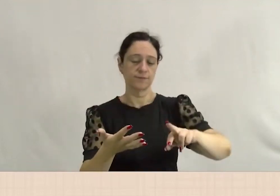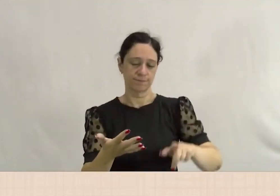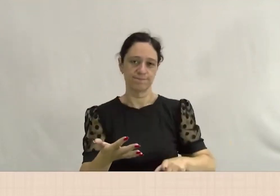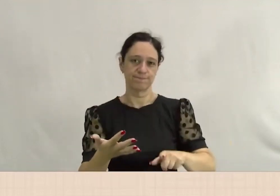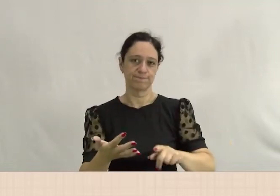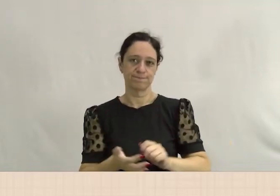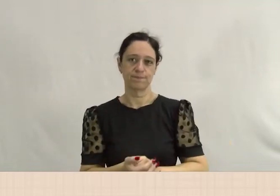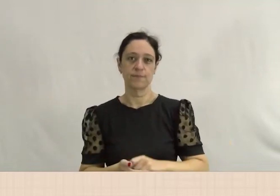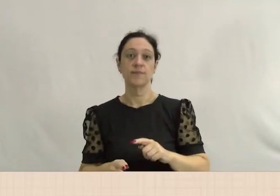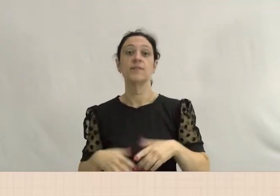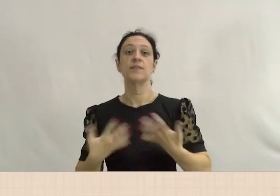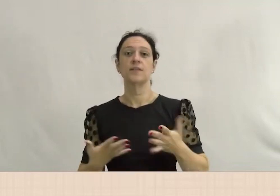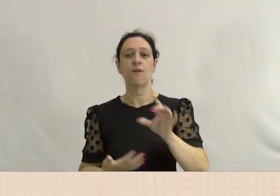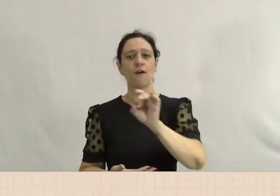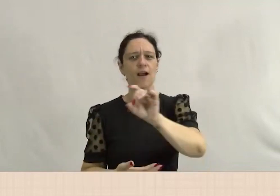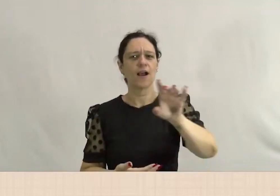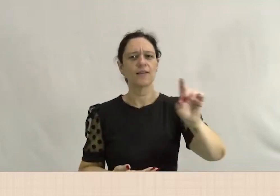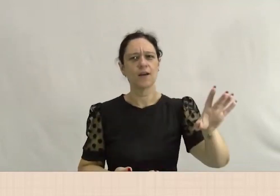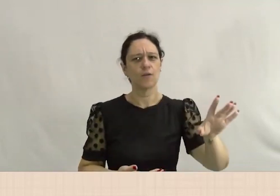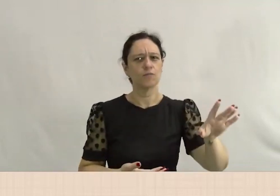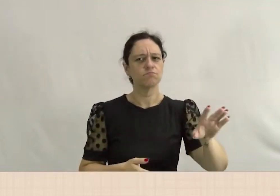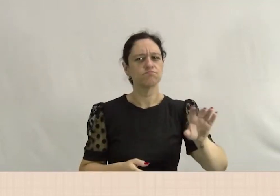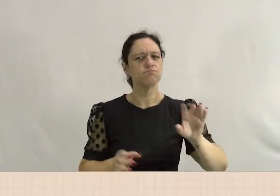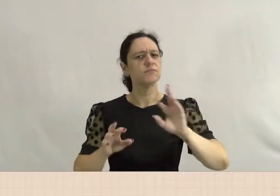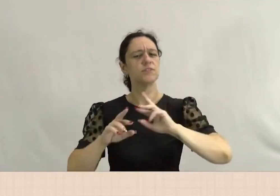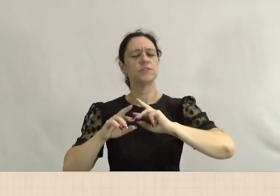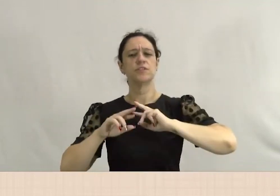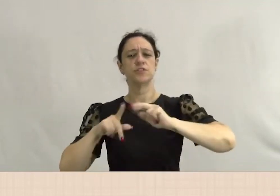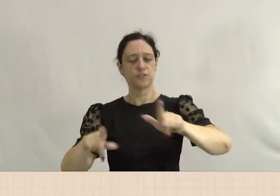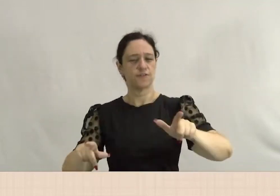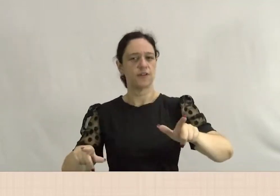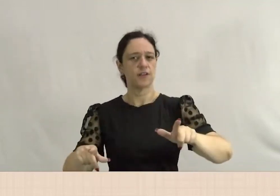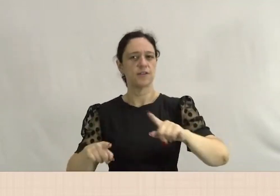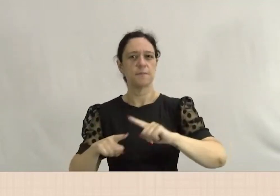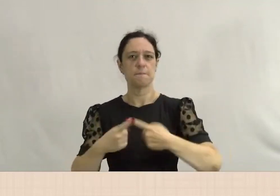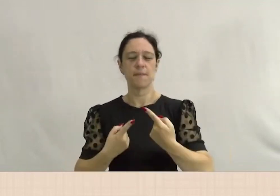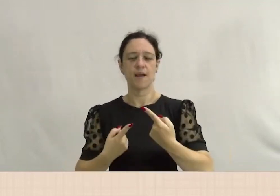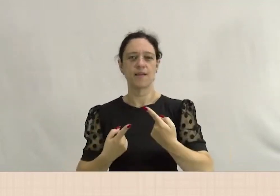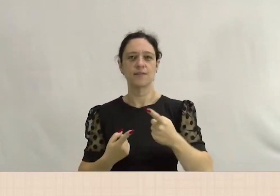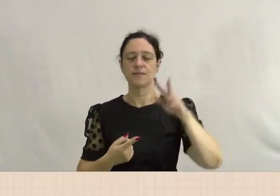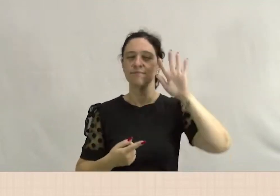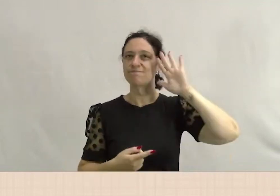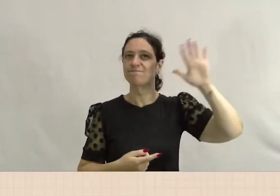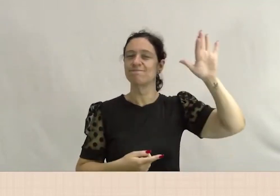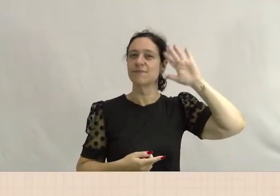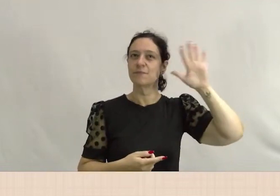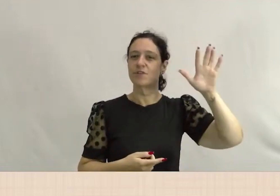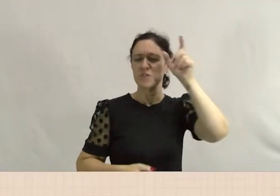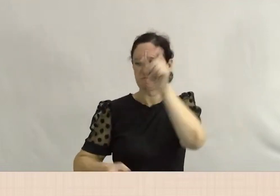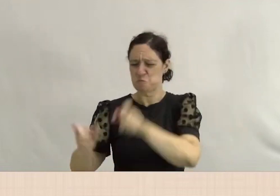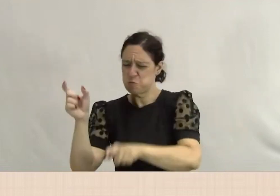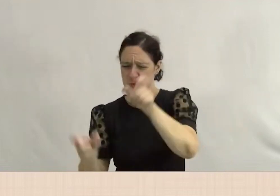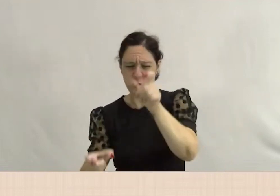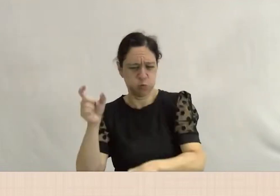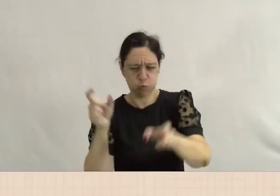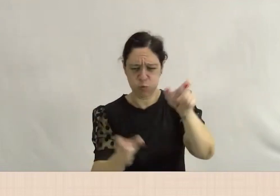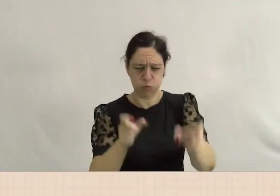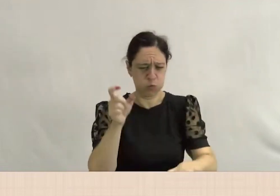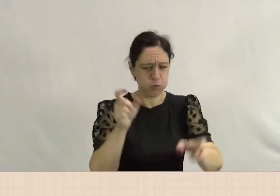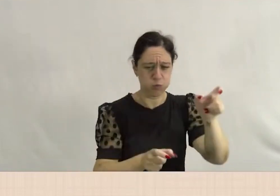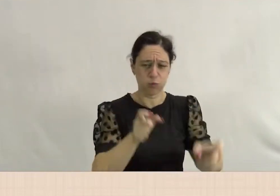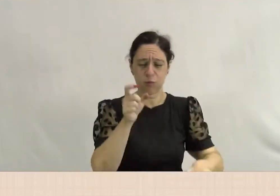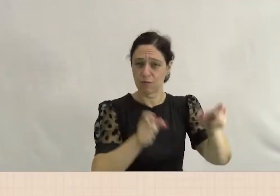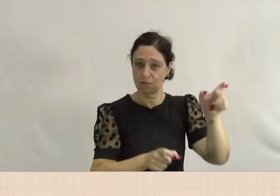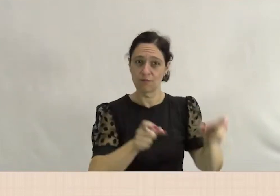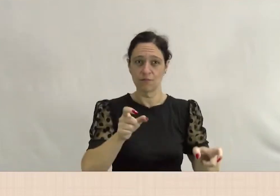Então, cada um de nós tem uma alma diferente, mas, irmãos, imagina só esses milhões e bilhões e trilhões de